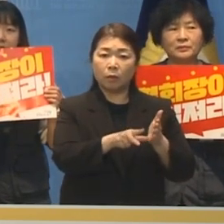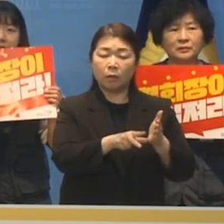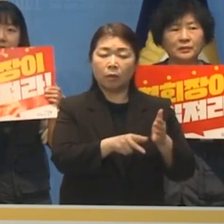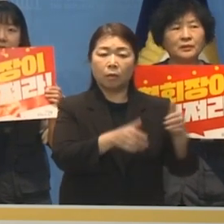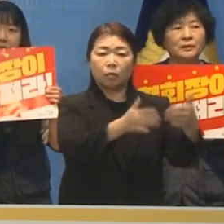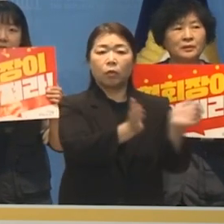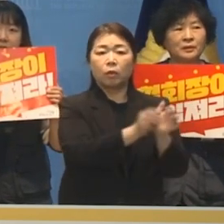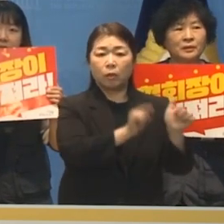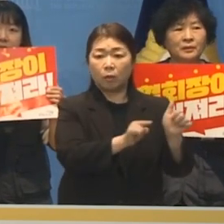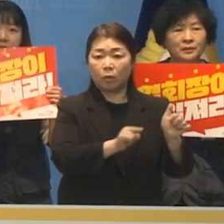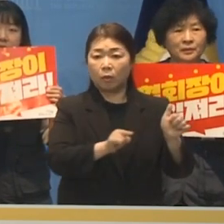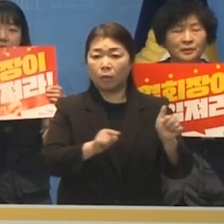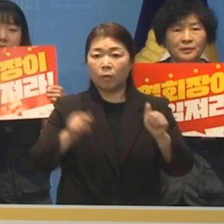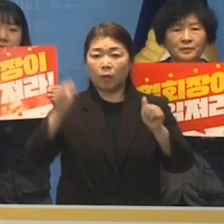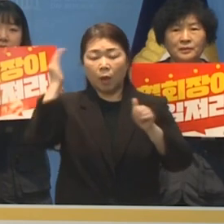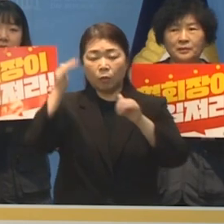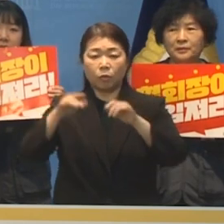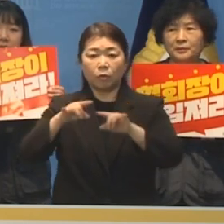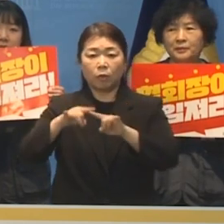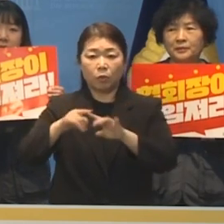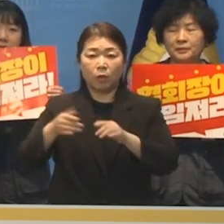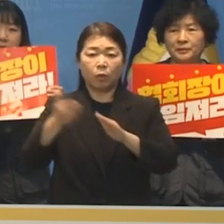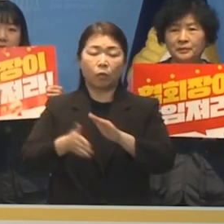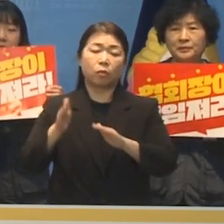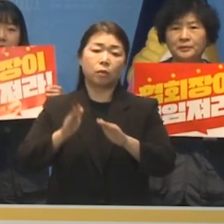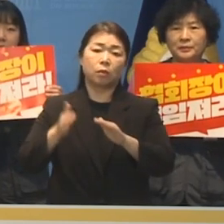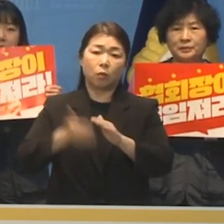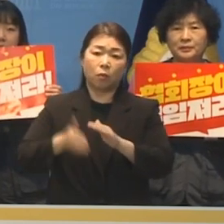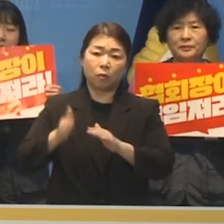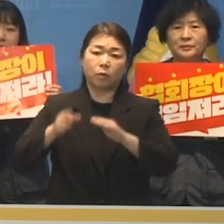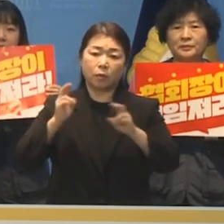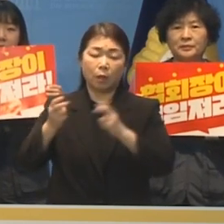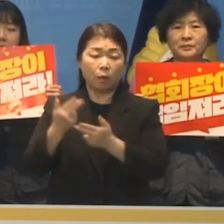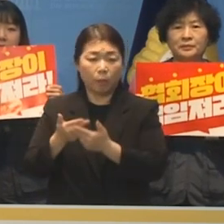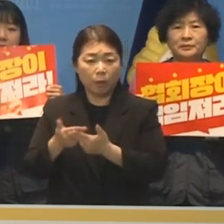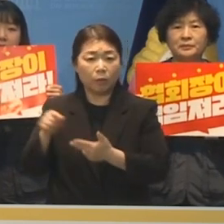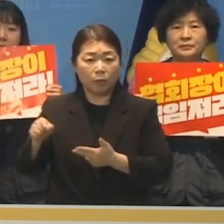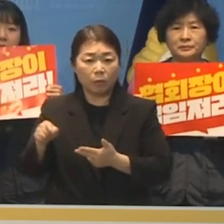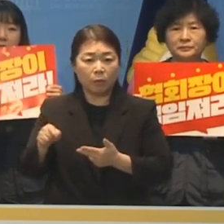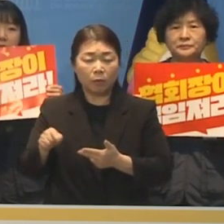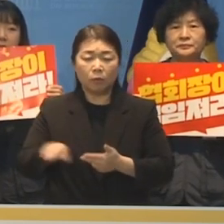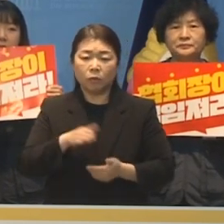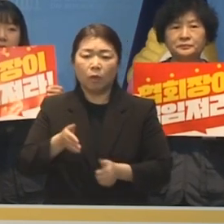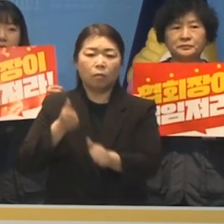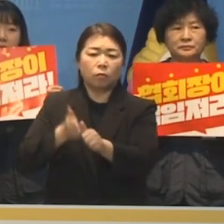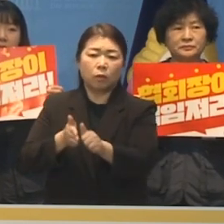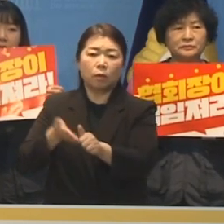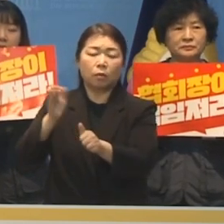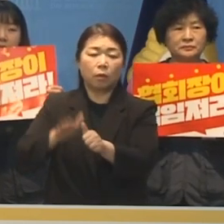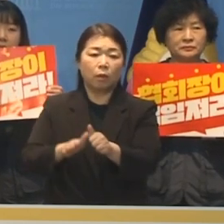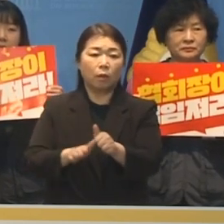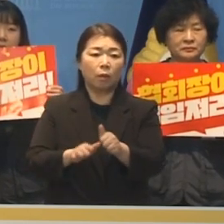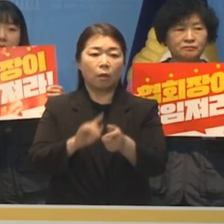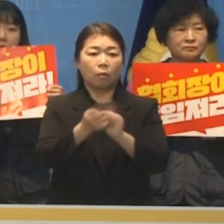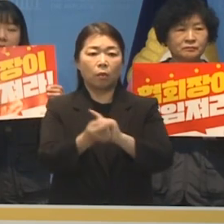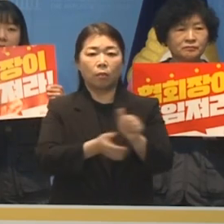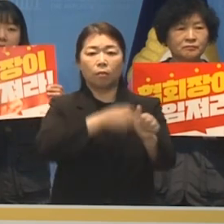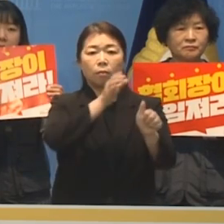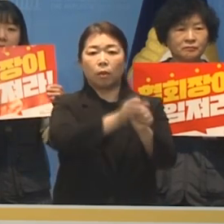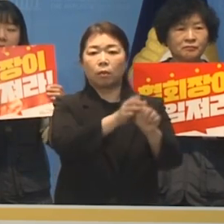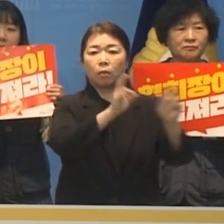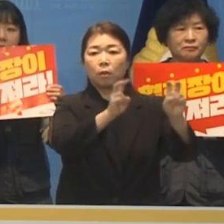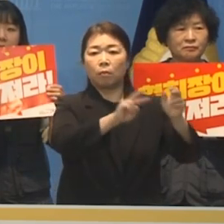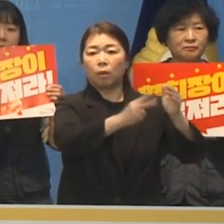위탁을 받는 한국전기공사협회는 우리들의 이 소박한 요구에 대해 용역업체를 아예 바꿨고, 바뀐